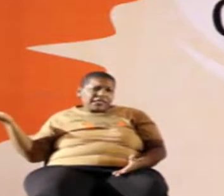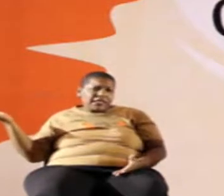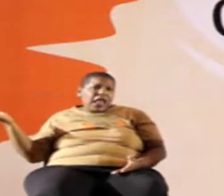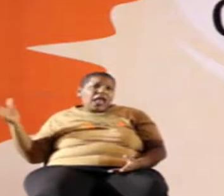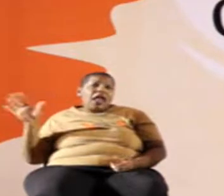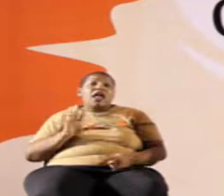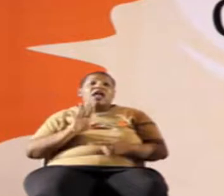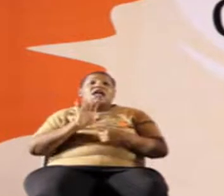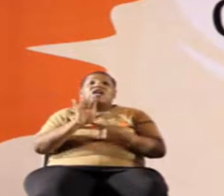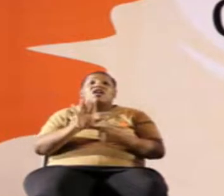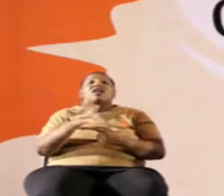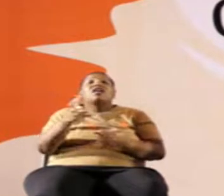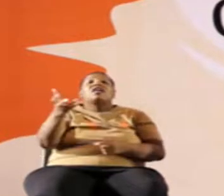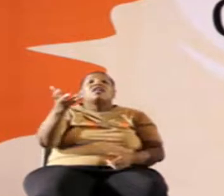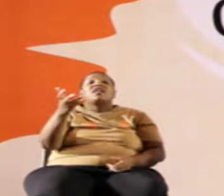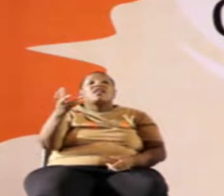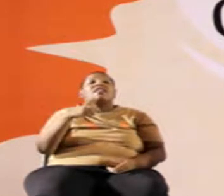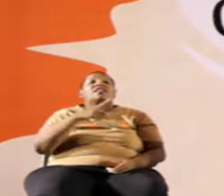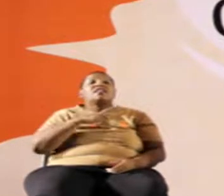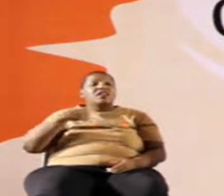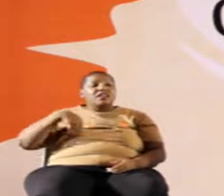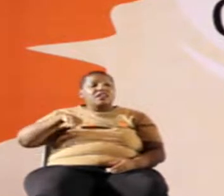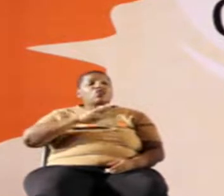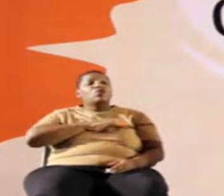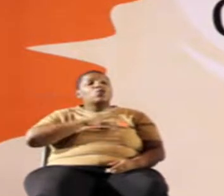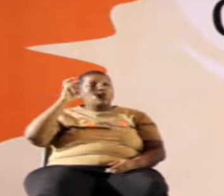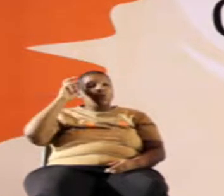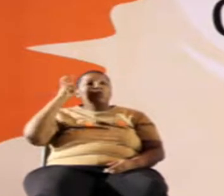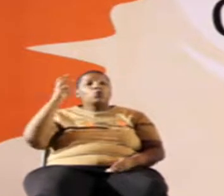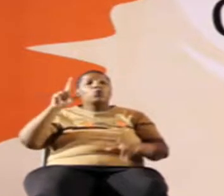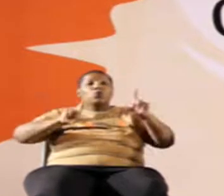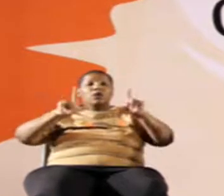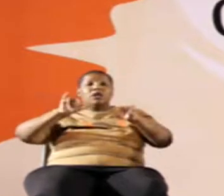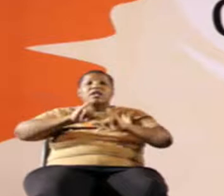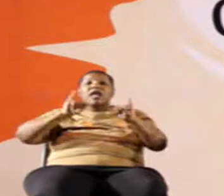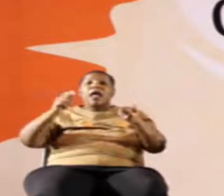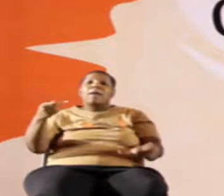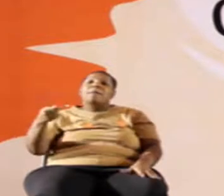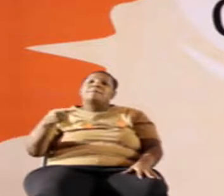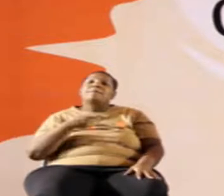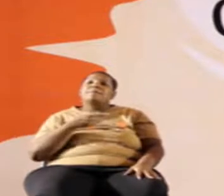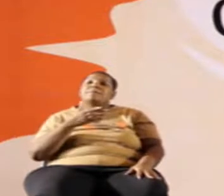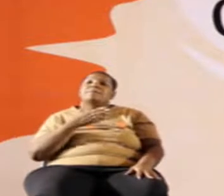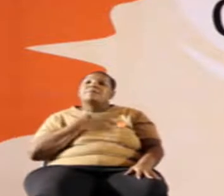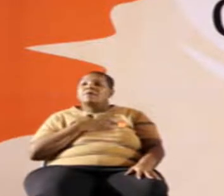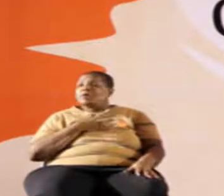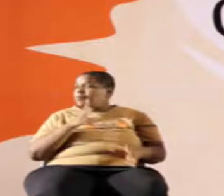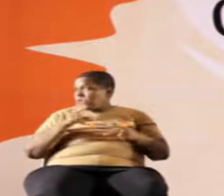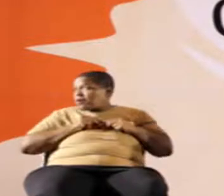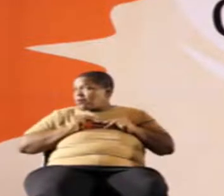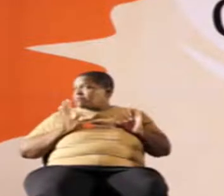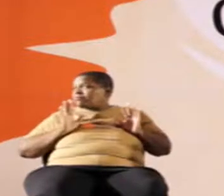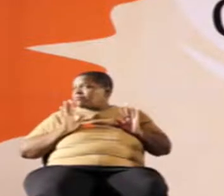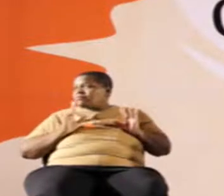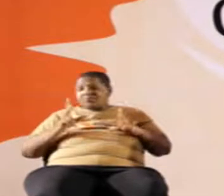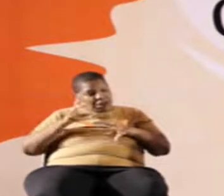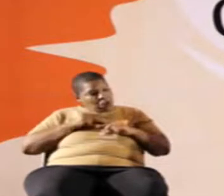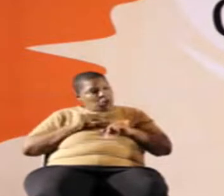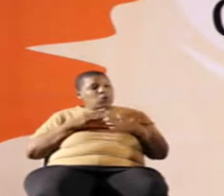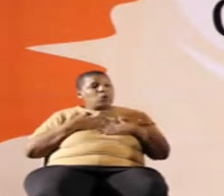o que quer que tenha para mim, o que tenha na cultura midiática, é meu. E pegou. E